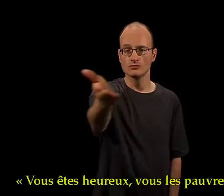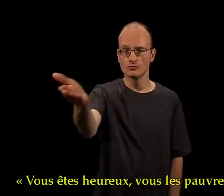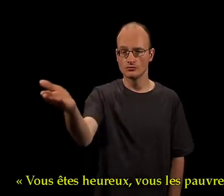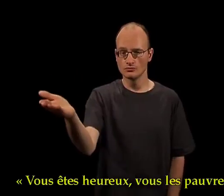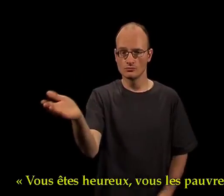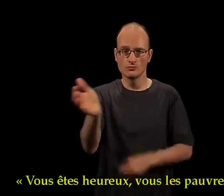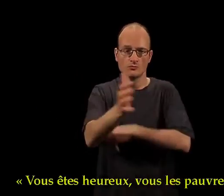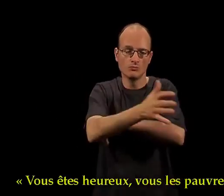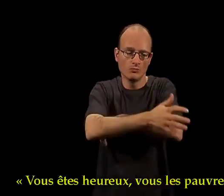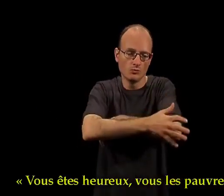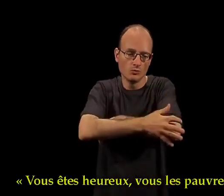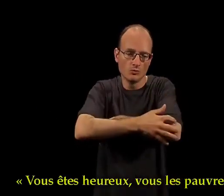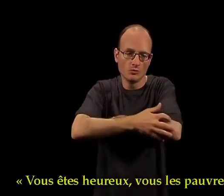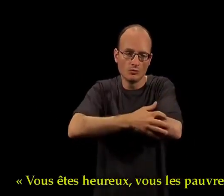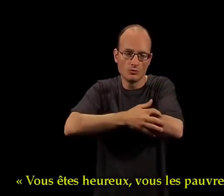vous êtes heureux, vous les pauvres,